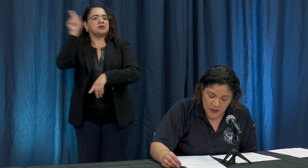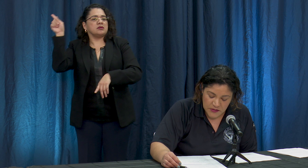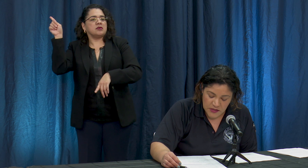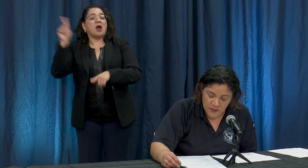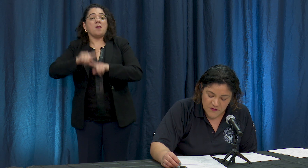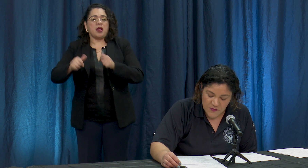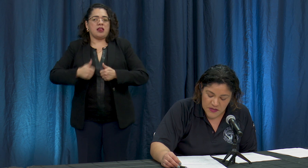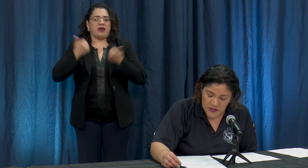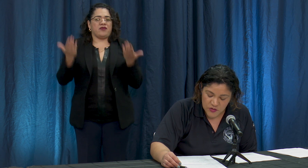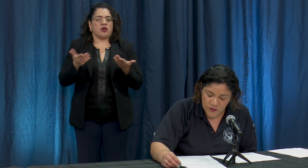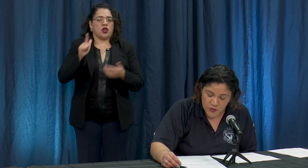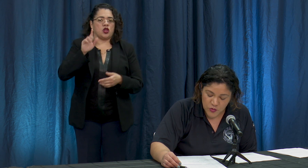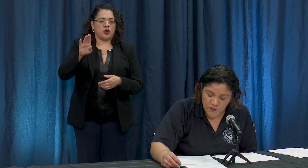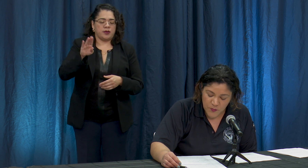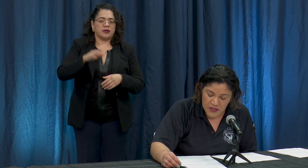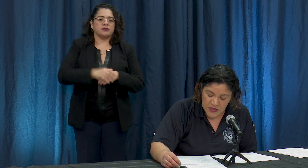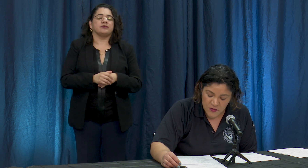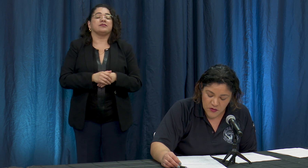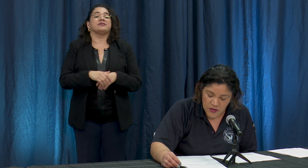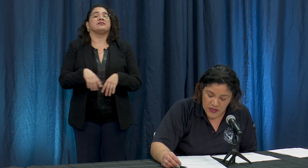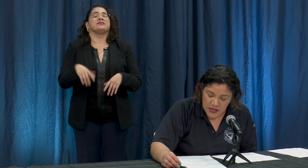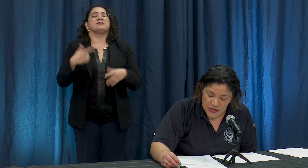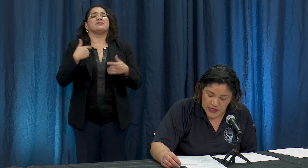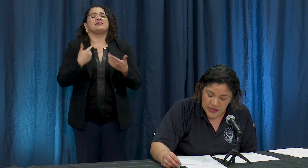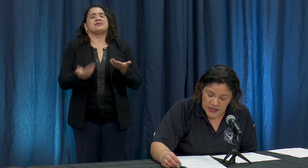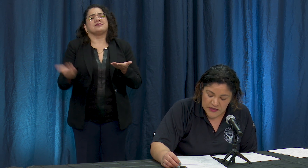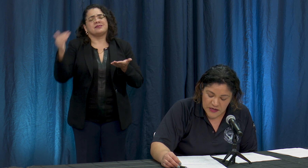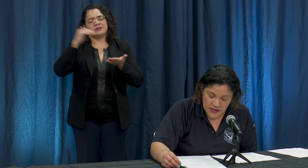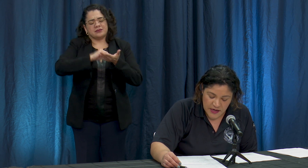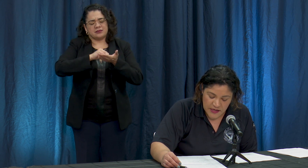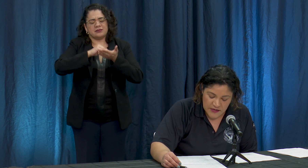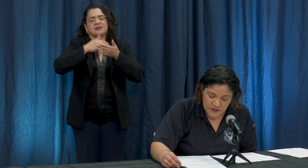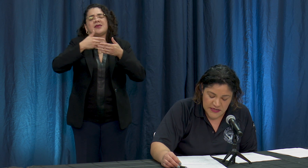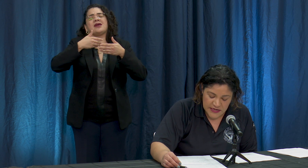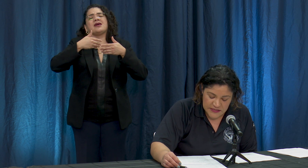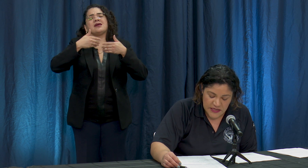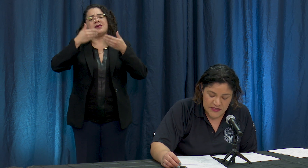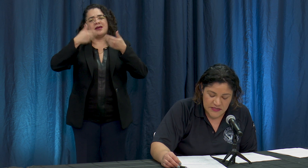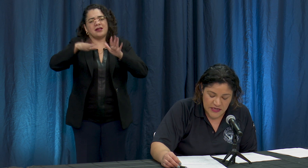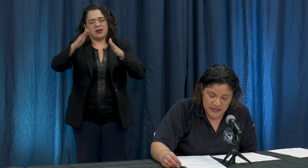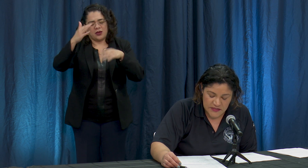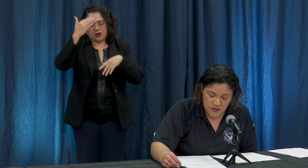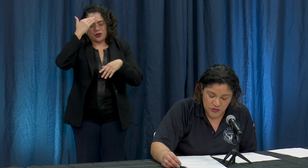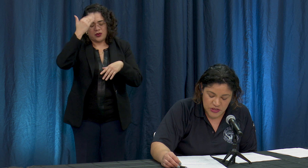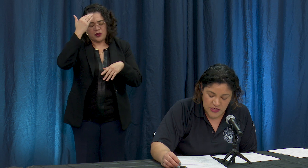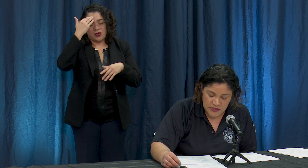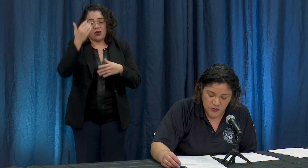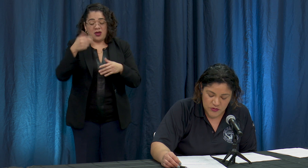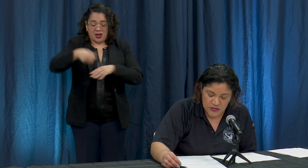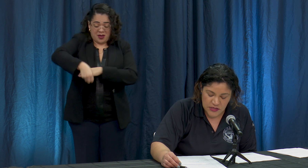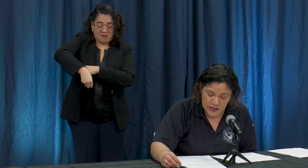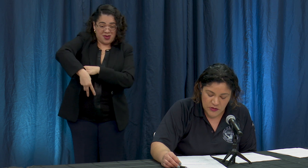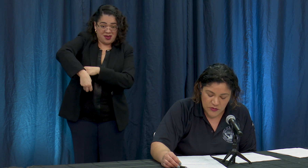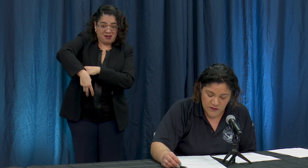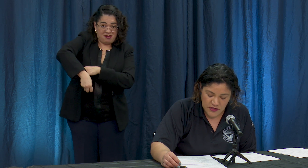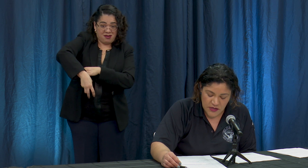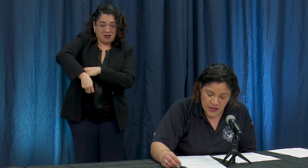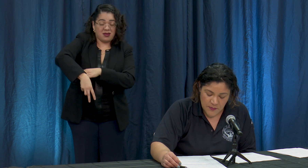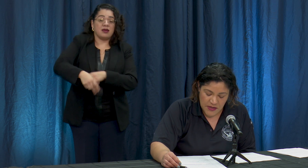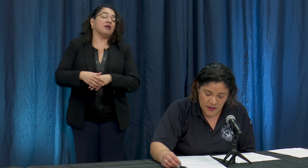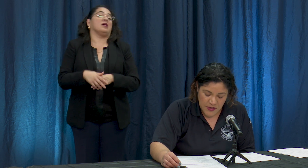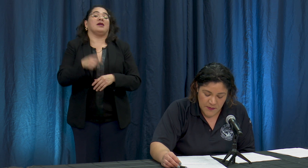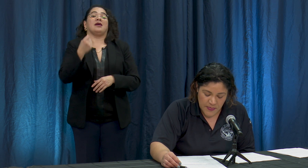gustaría compartir brevemente sobre un nuevo pedido que entrará en vigilancia desde esta noche a las